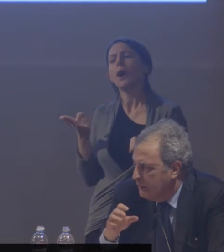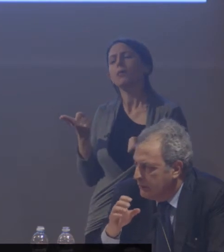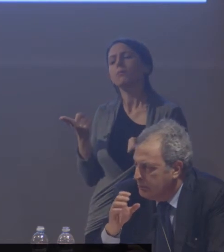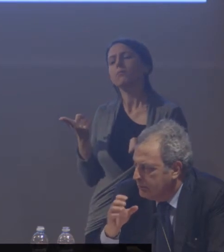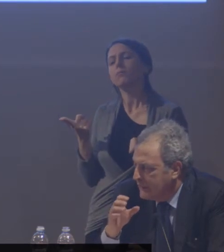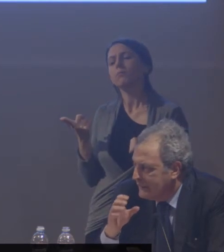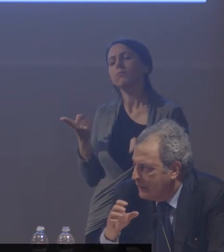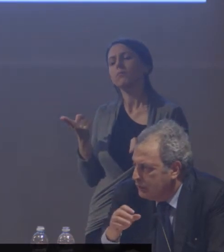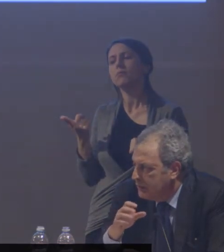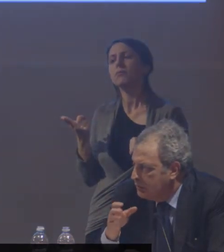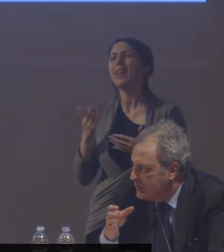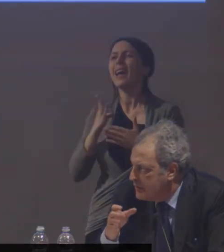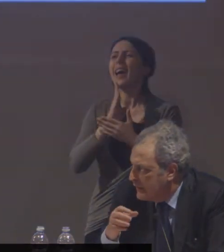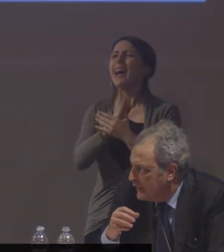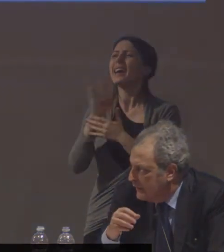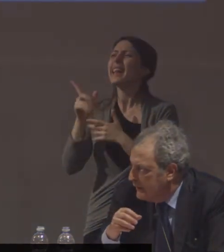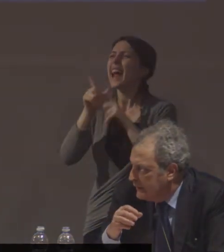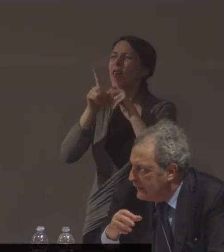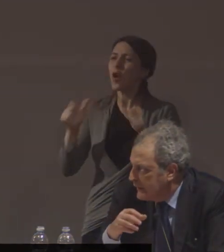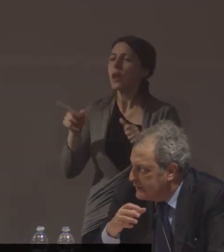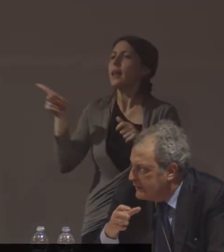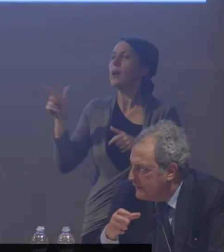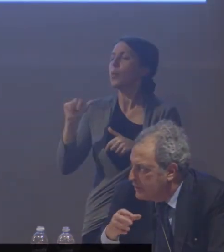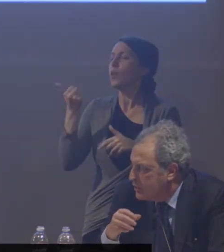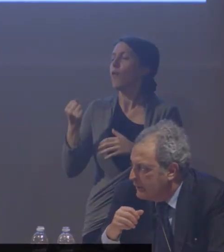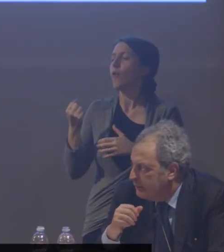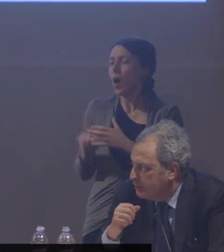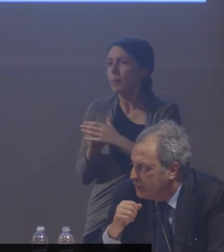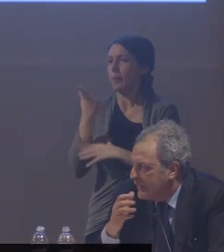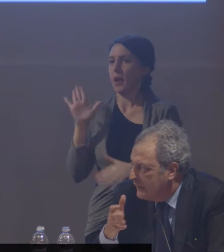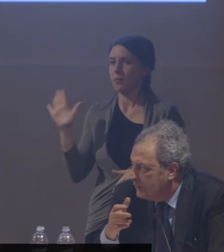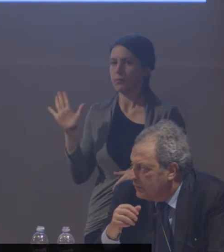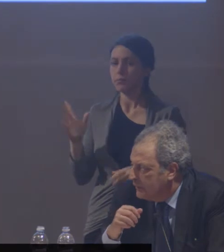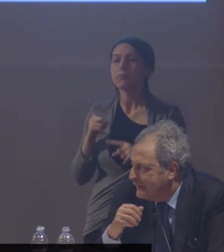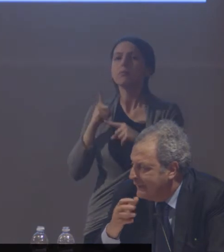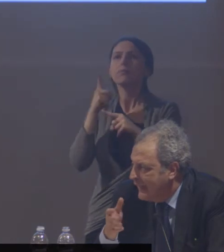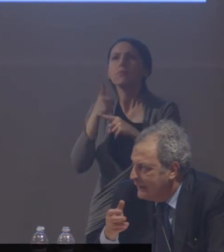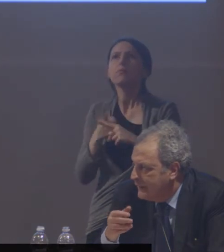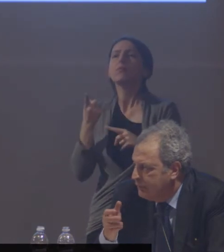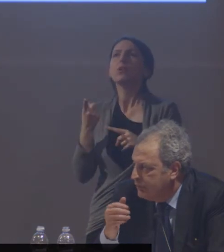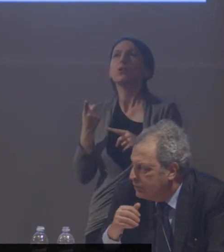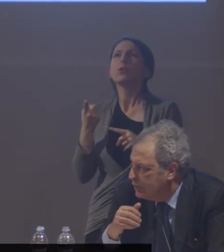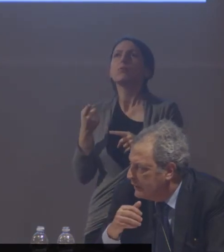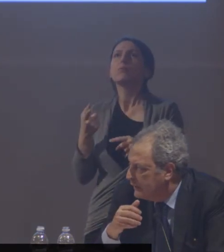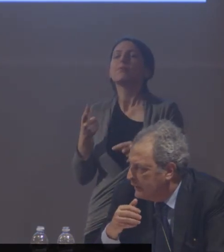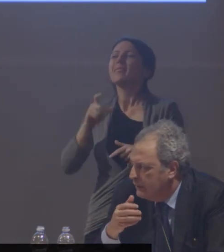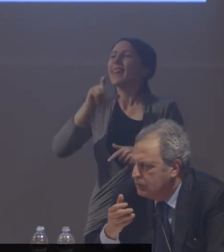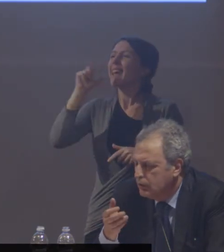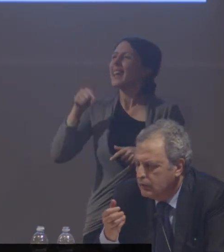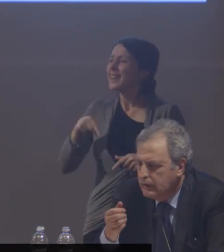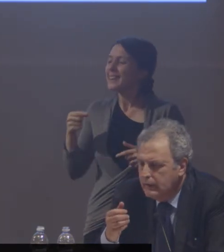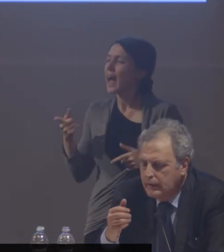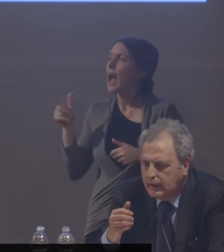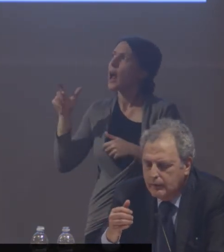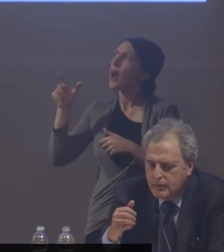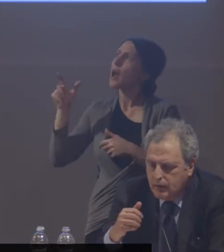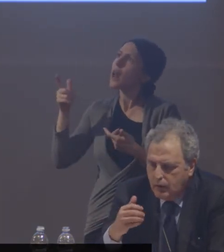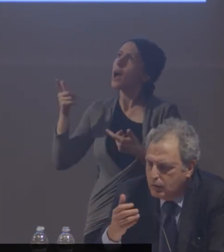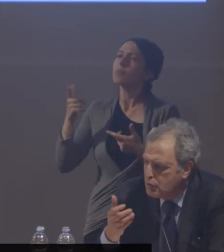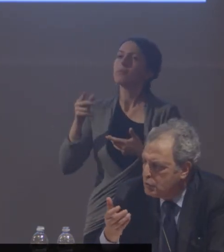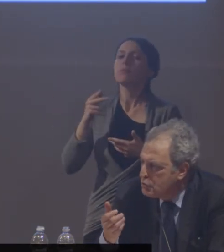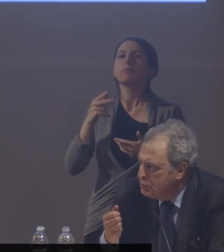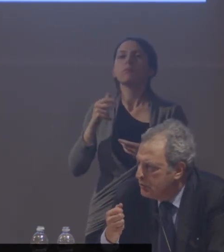il catalogo di linguistica della casa editrice, portando in Italia voci e autori che,